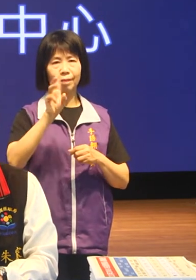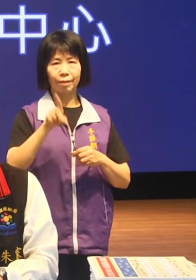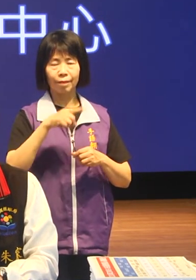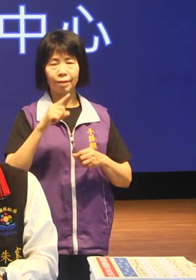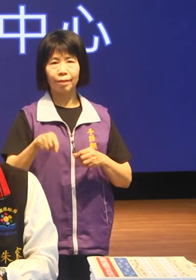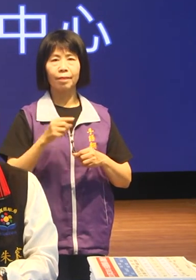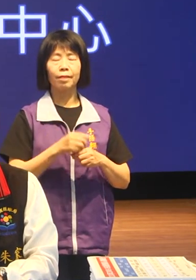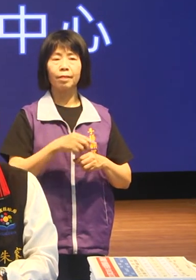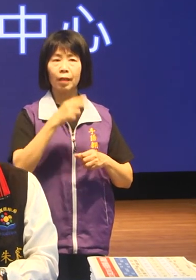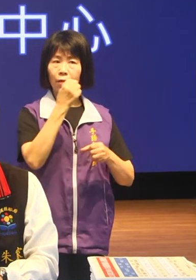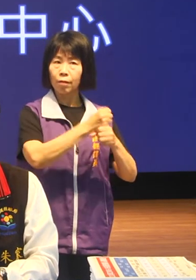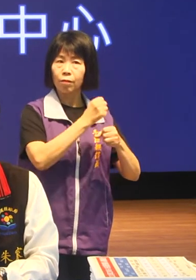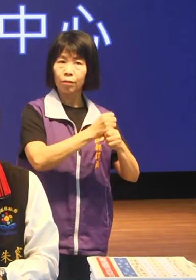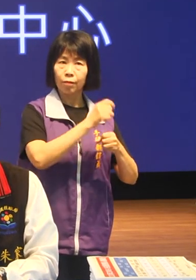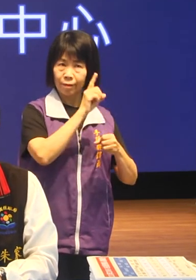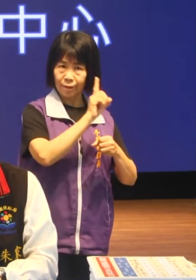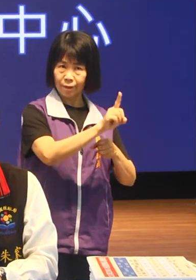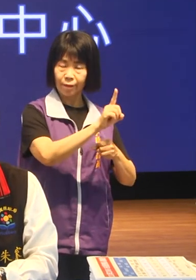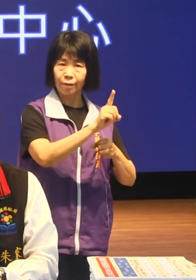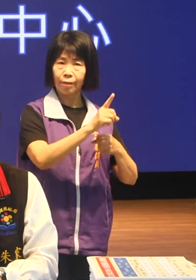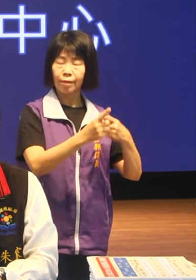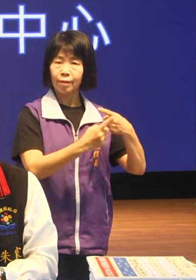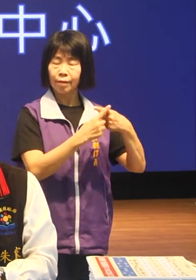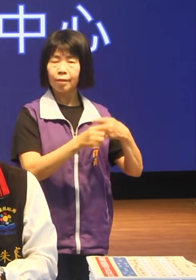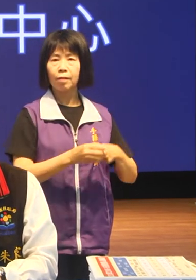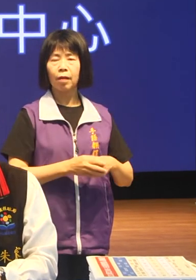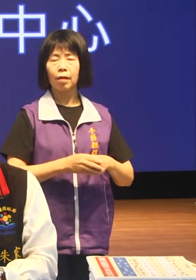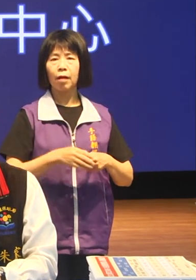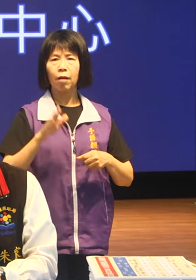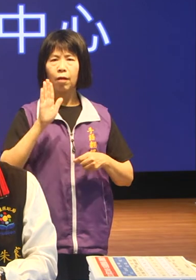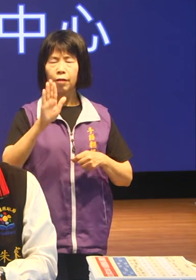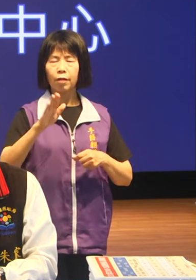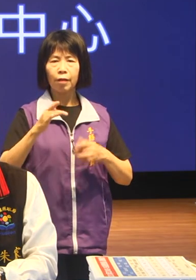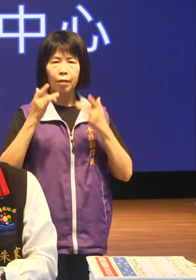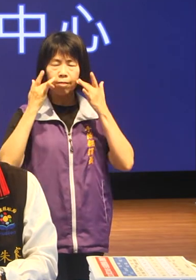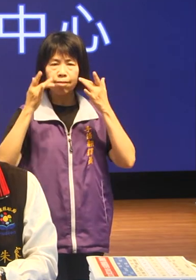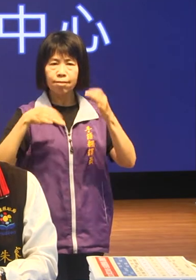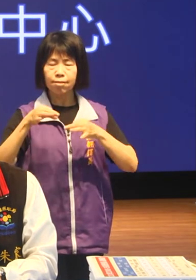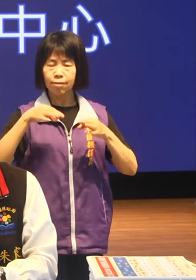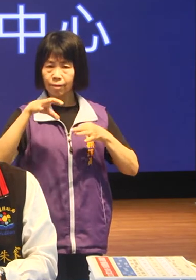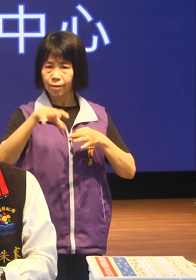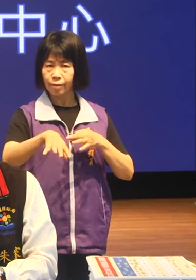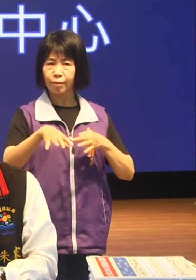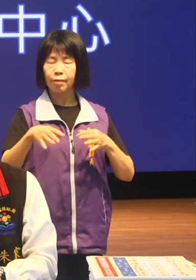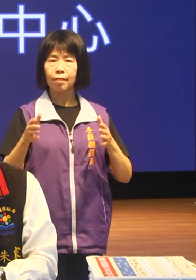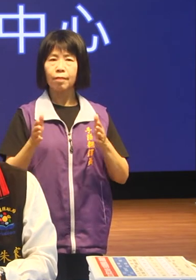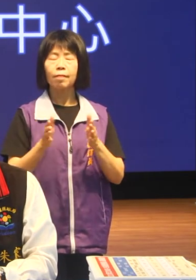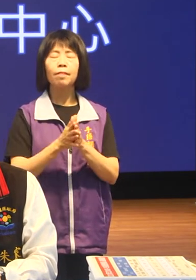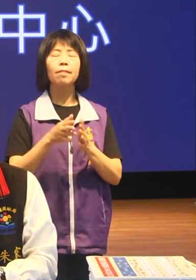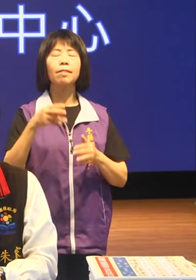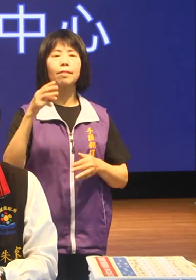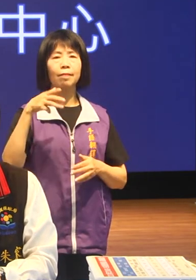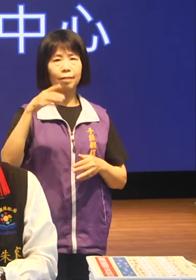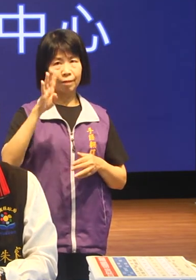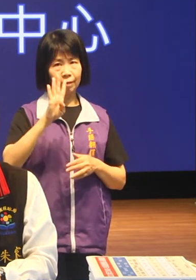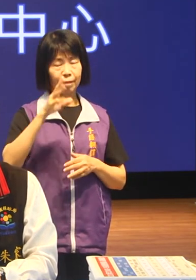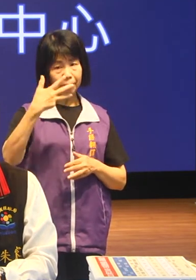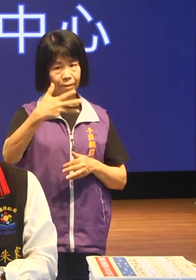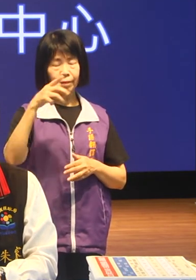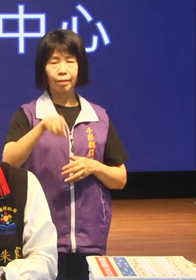一个职场啊，那某市场啊，那有多8位，那都是以摊商为主。